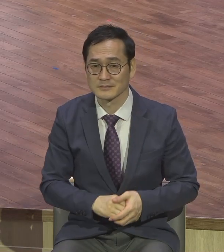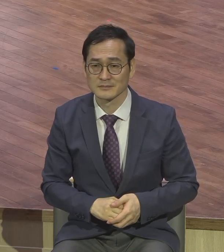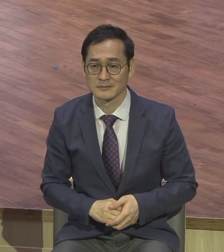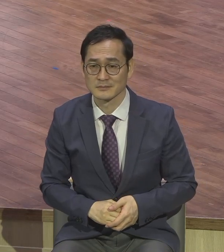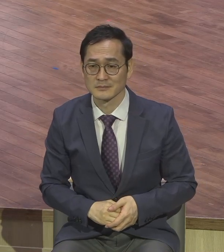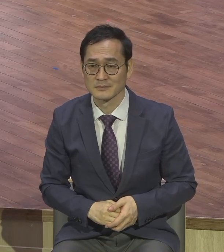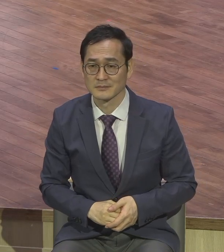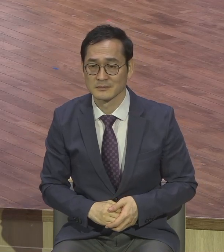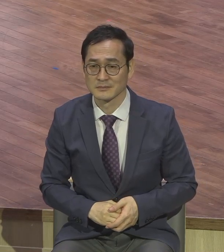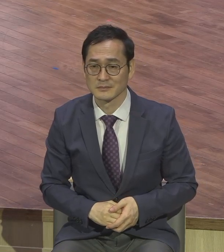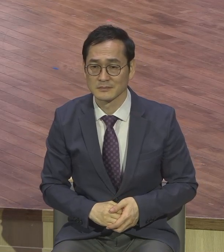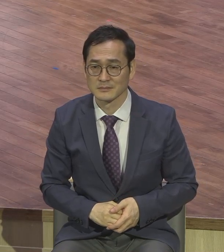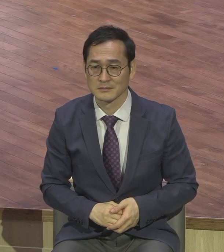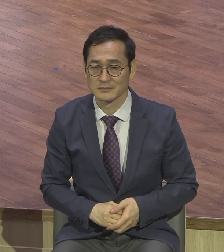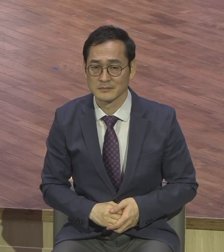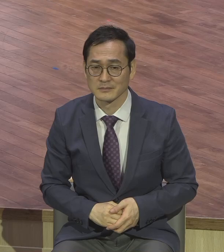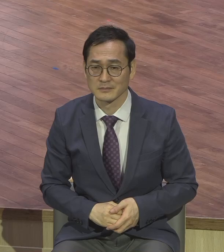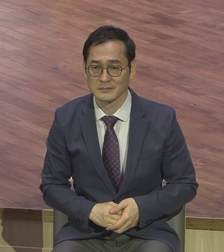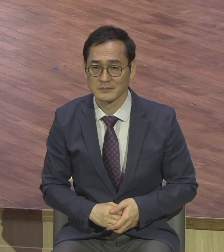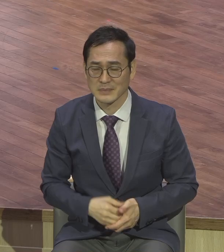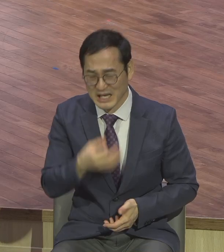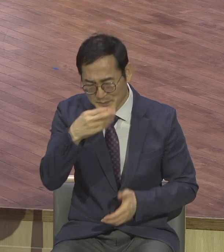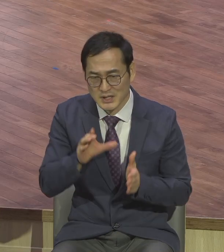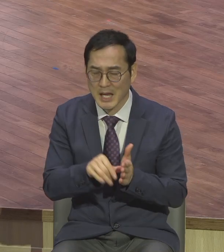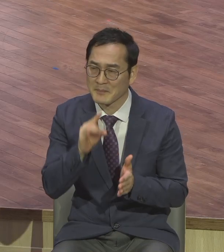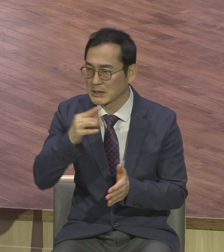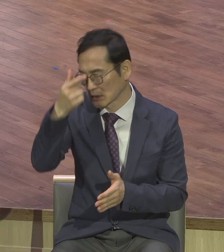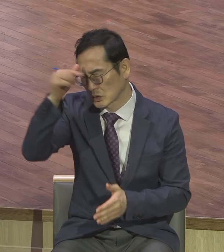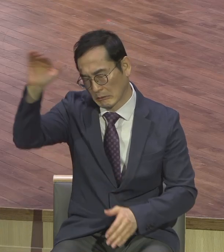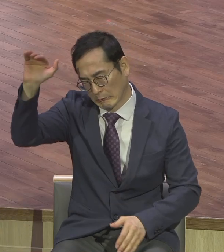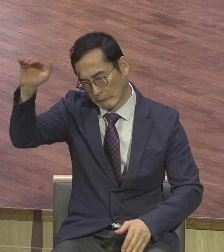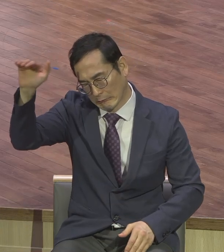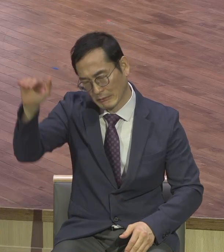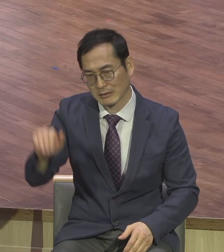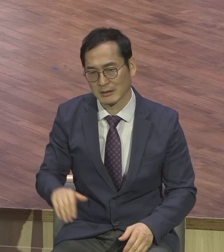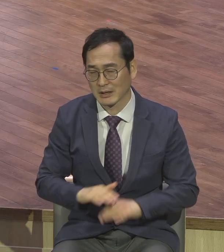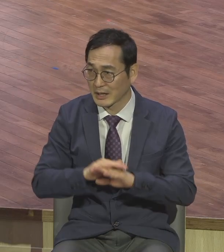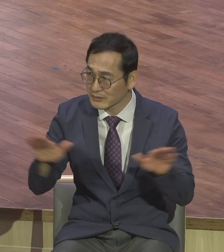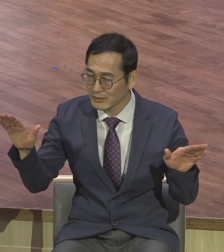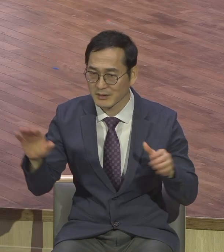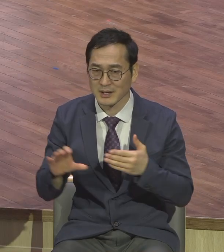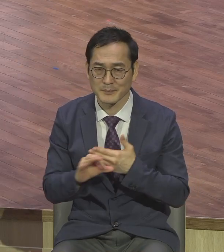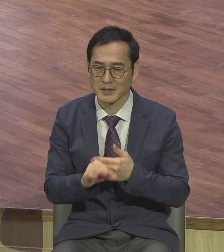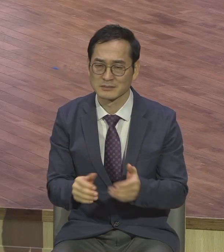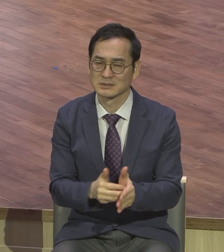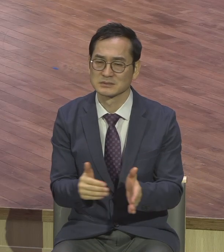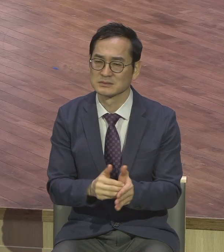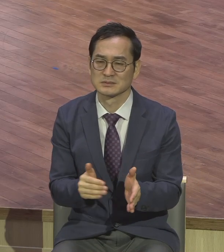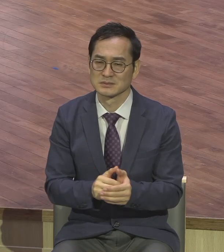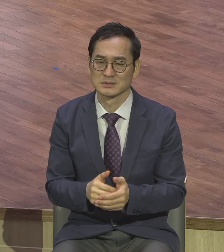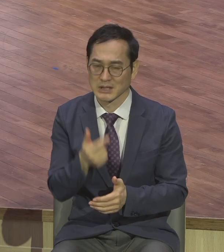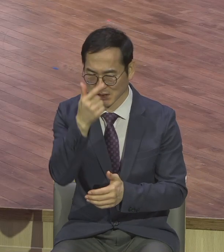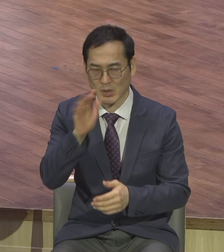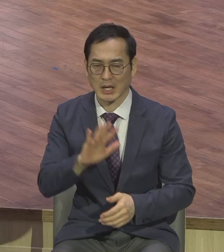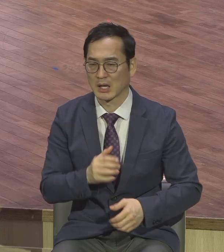전혀 관심 없습니다. 기도는 영혼의 호흡인데.